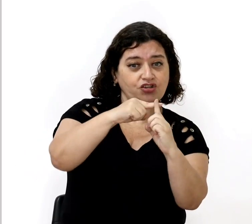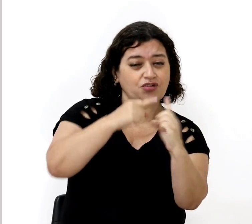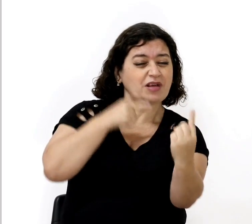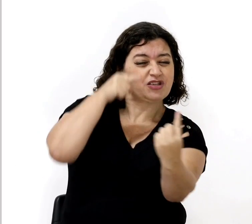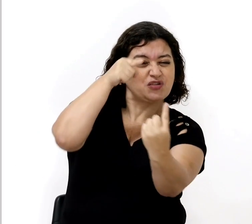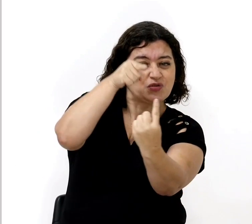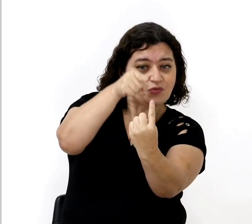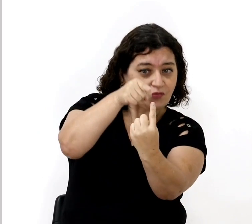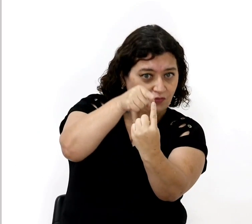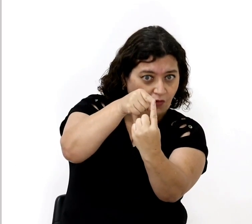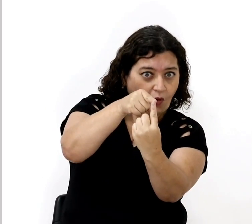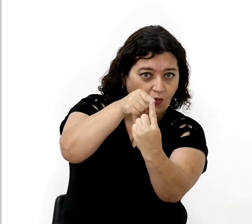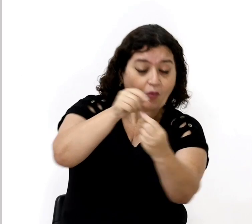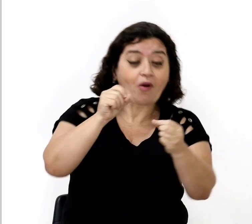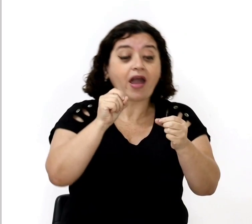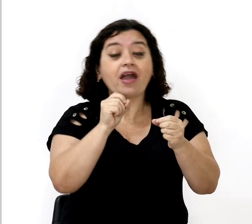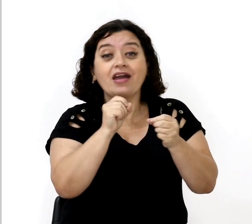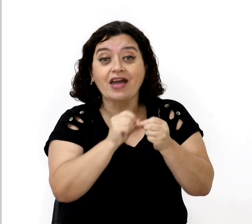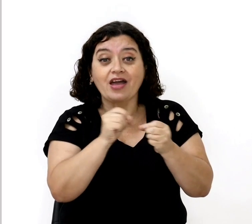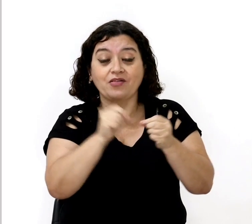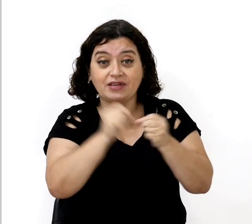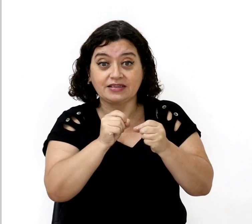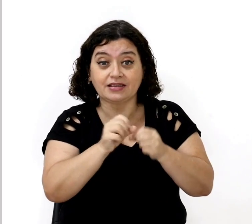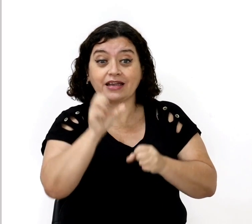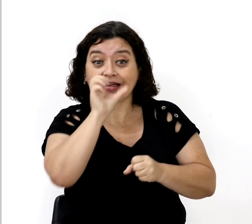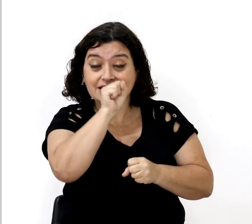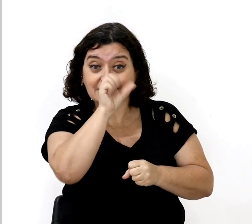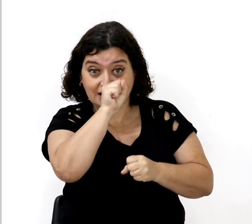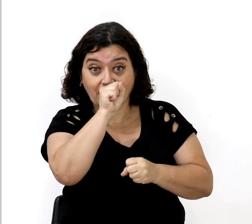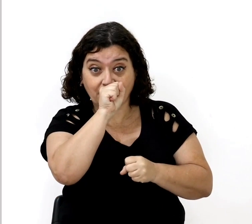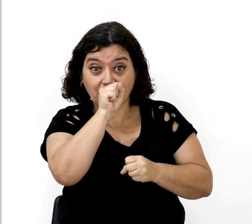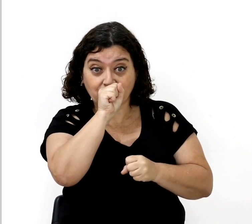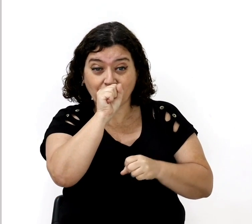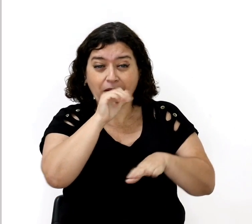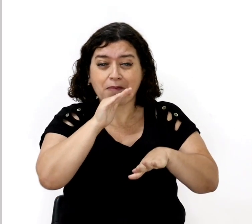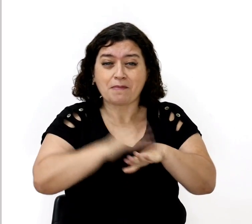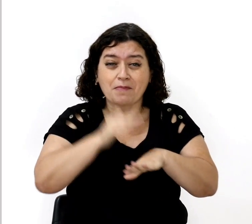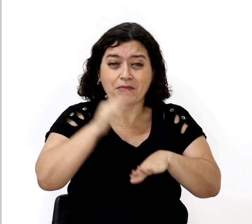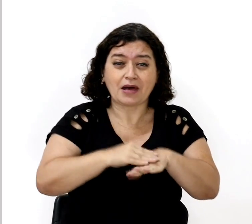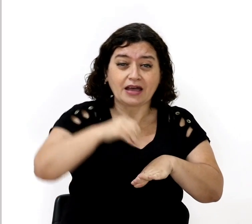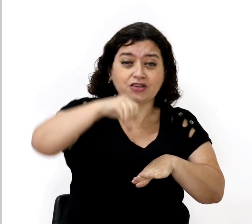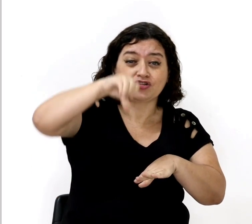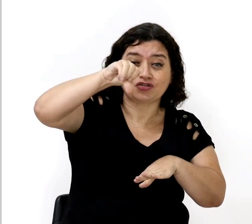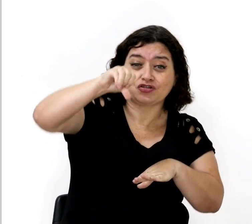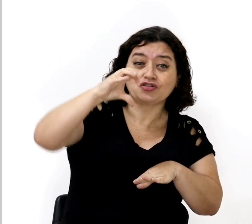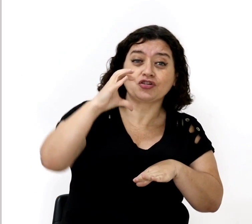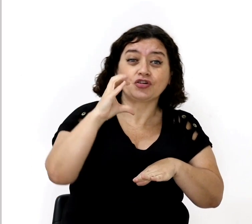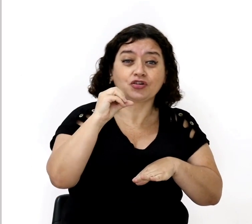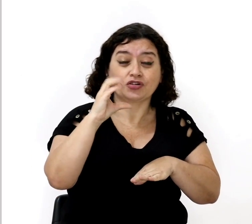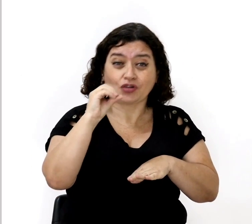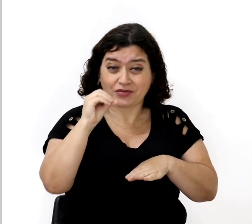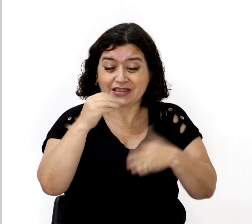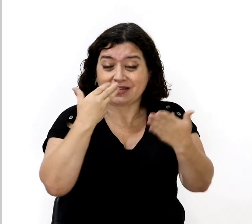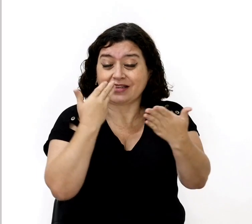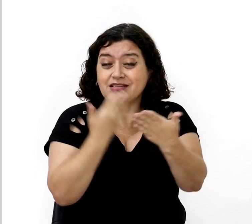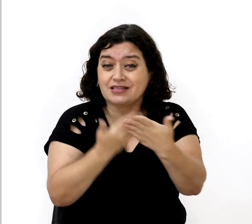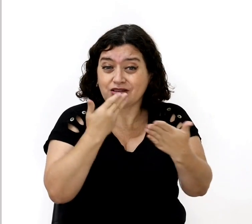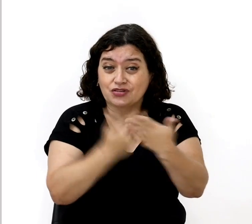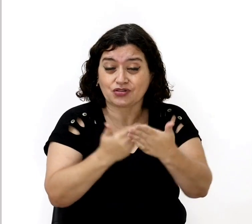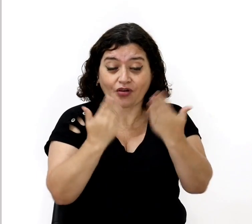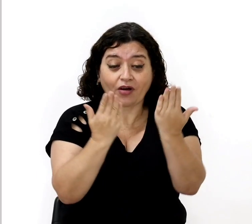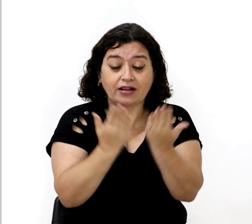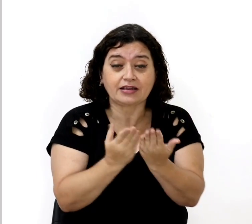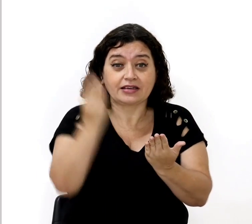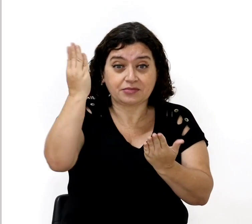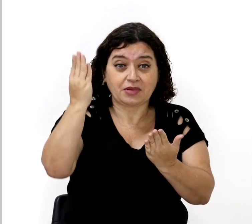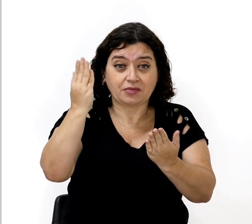o foco principal é fazer com que, aos sábados, as mais de 900